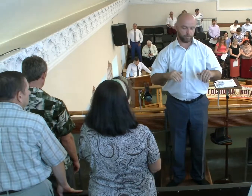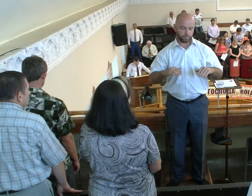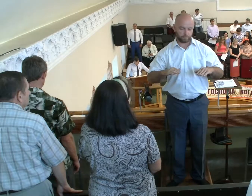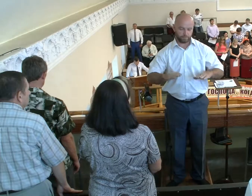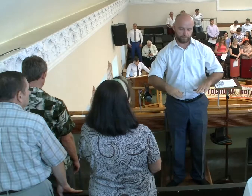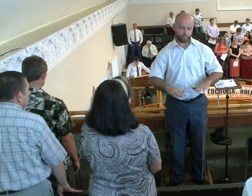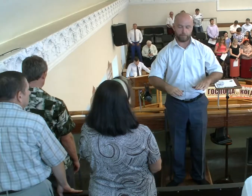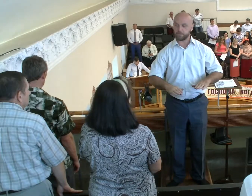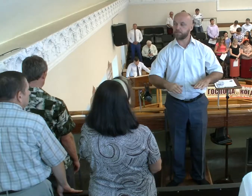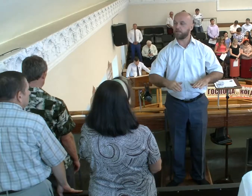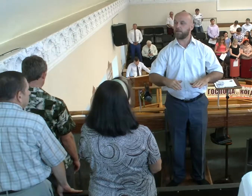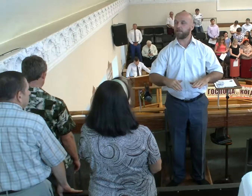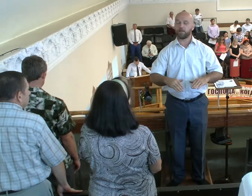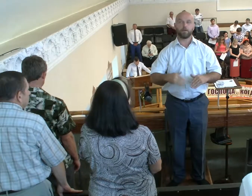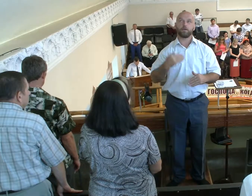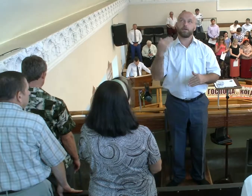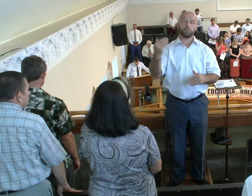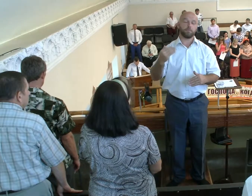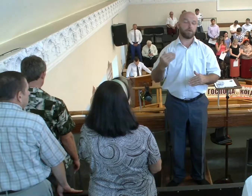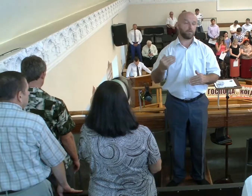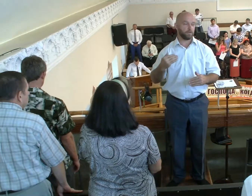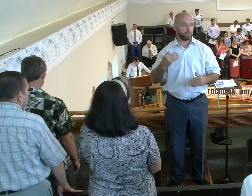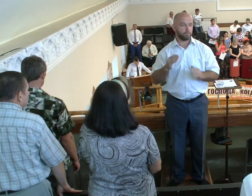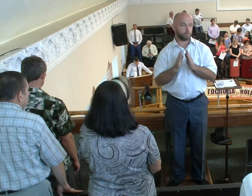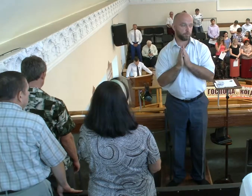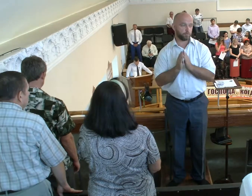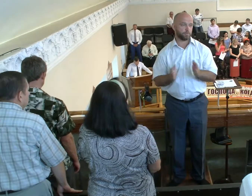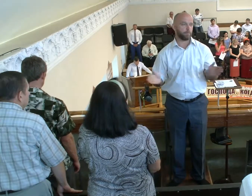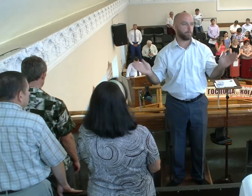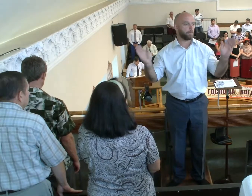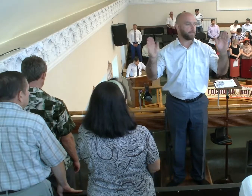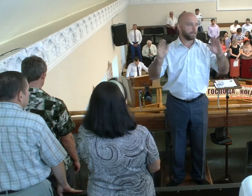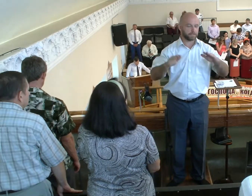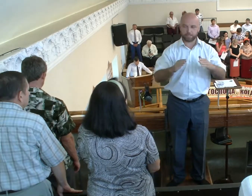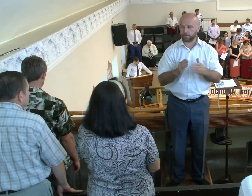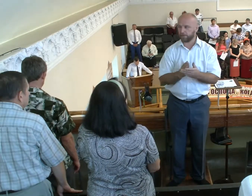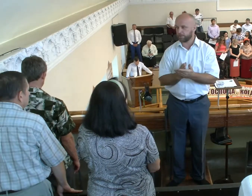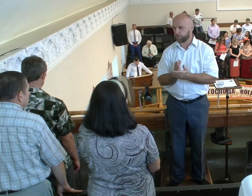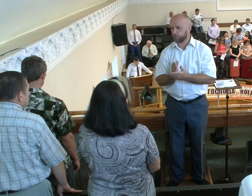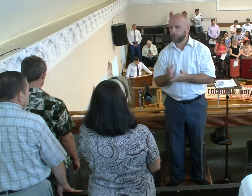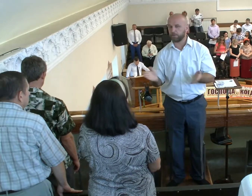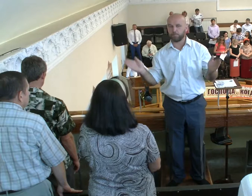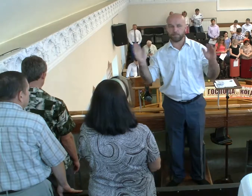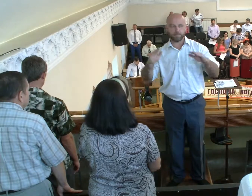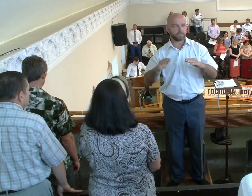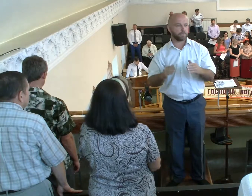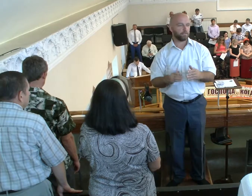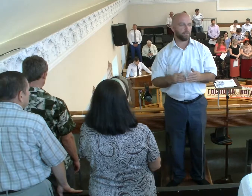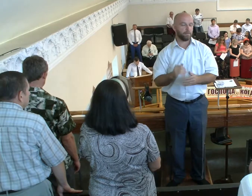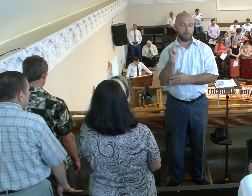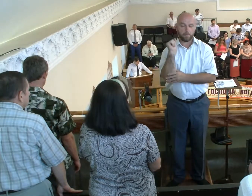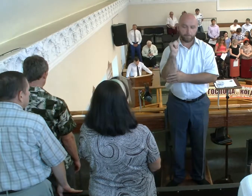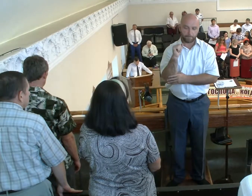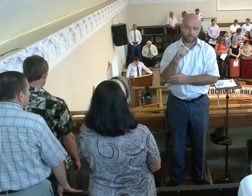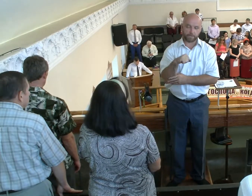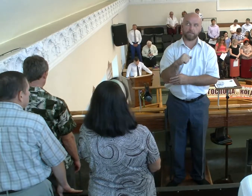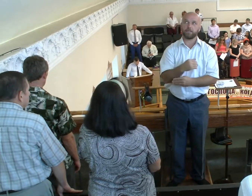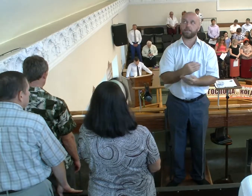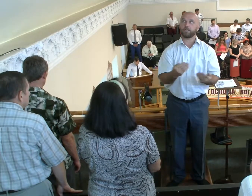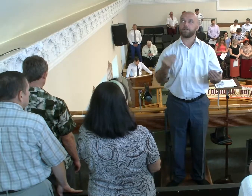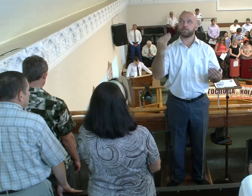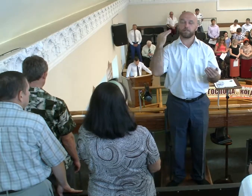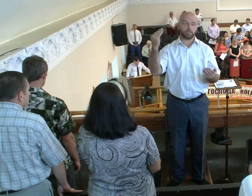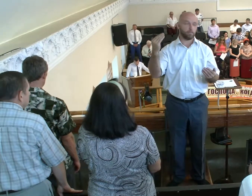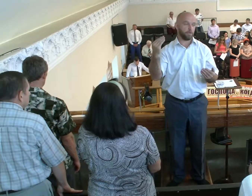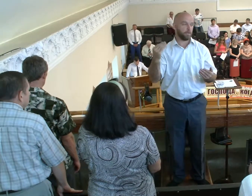Господи, приходим, как всегда, в нужде к Тебе и просим Твоего благословения. Благослови, Отец Небесный, сегодня наше поклонение Тебе.